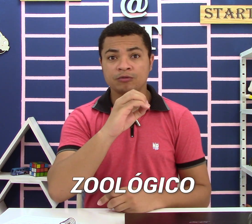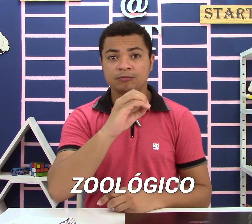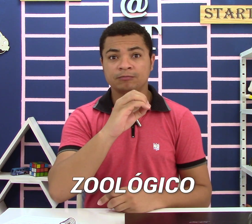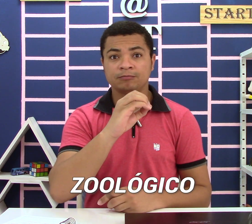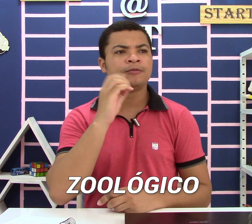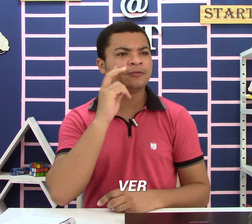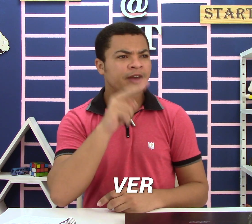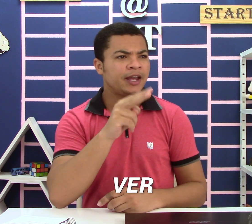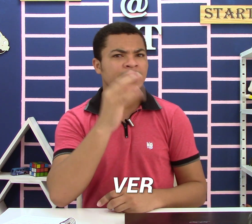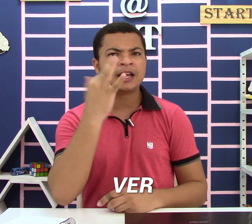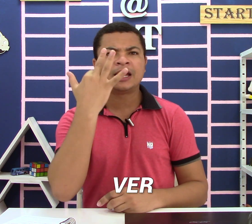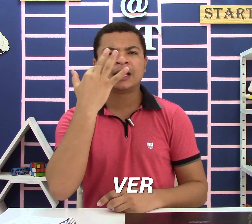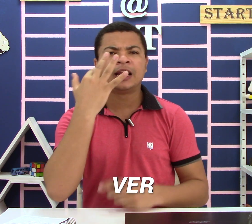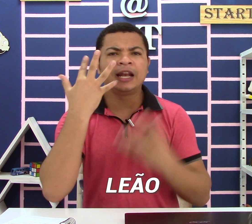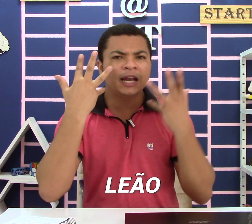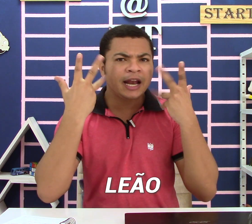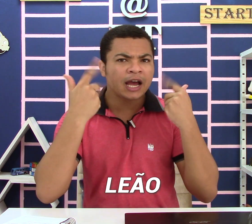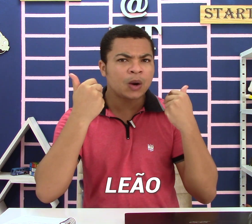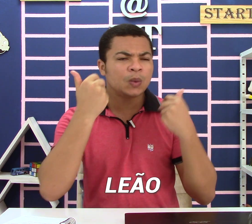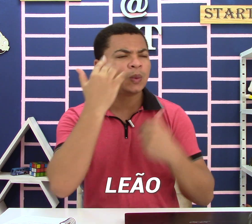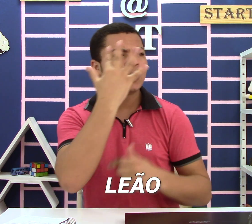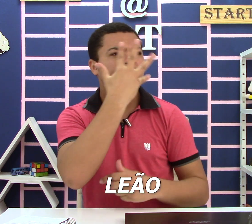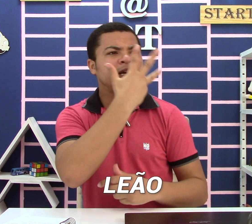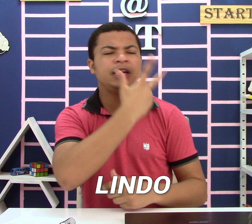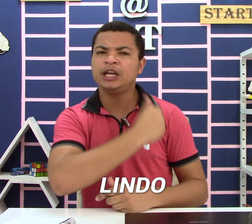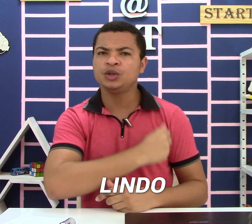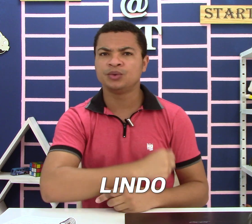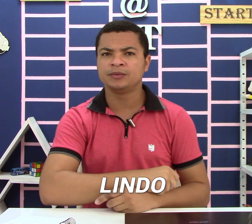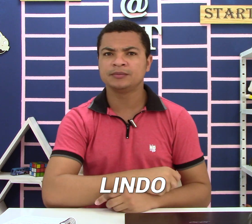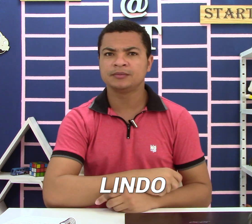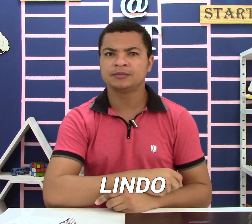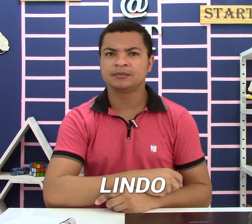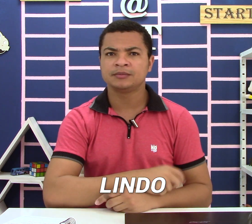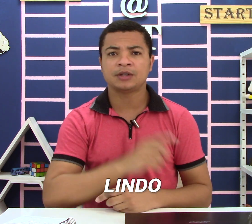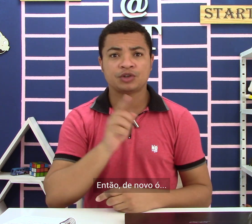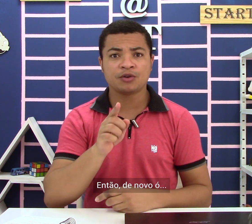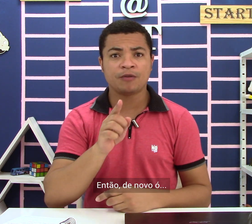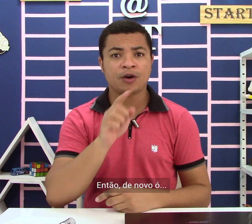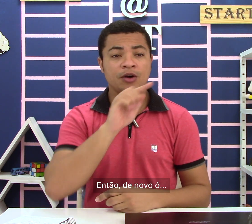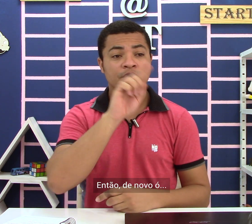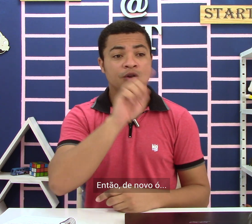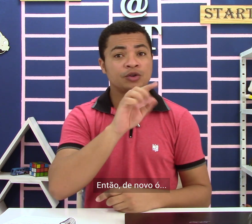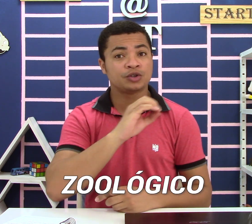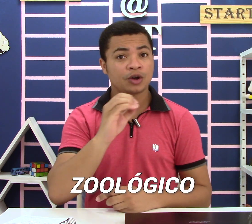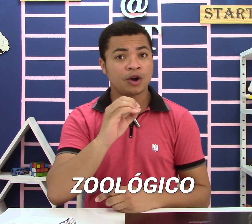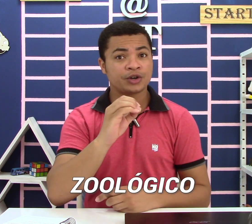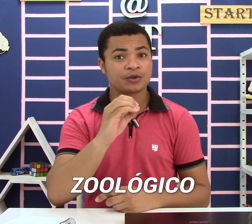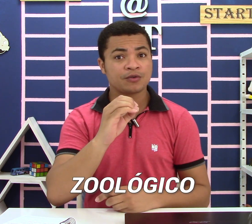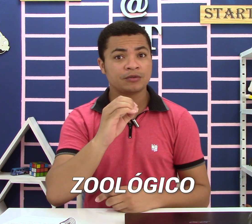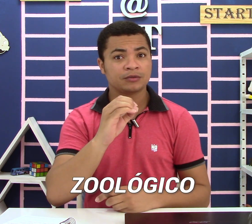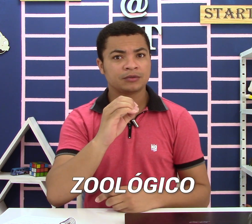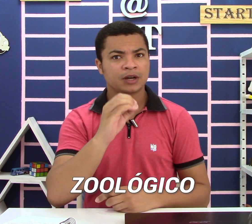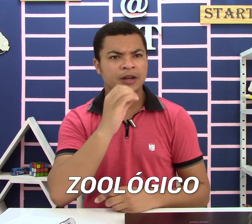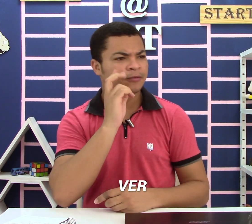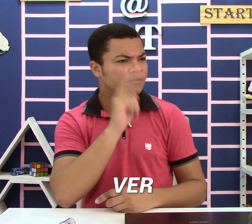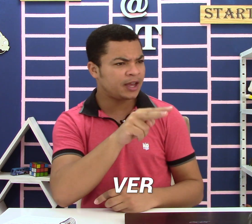Zoológico vê leão lindo. Então de novo, Zoológico vê